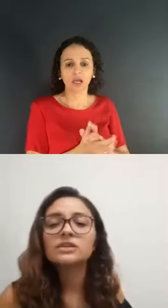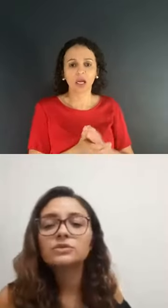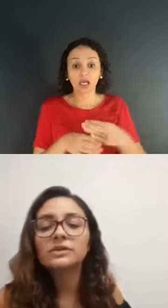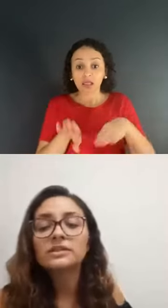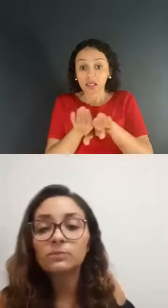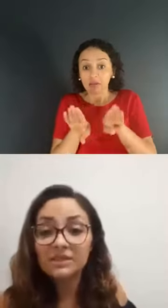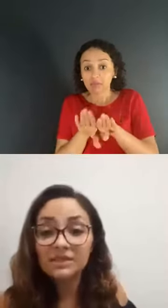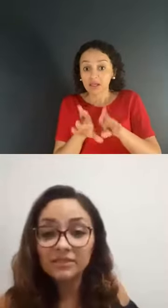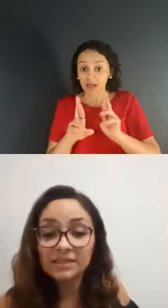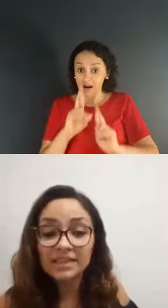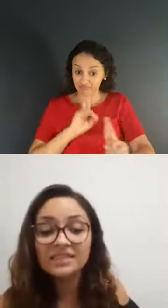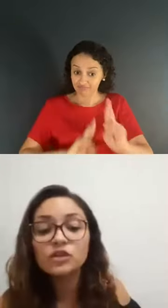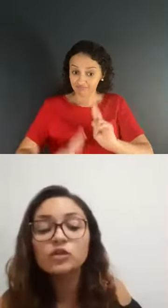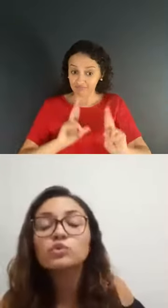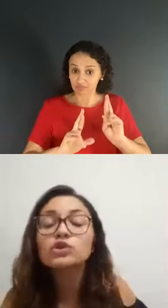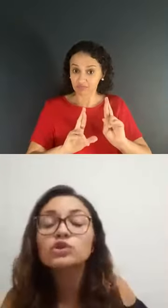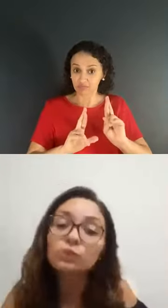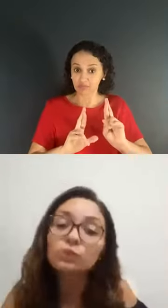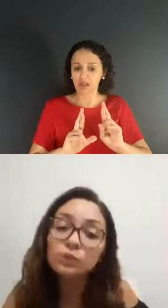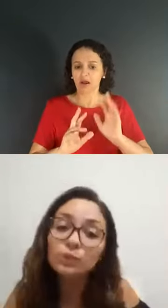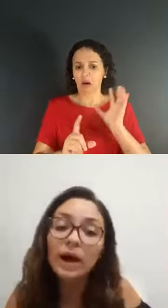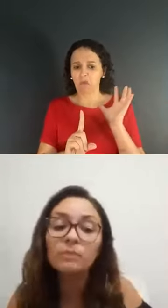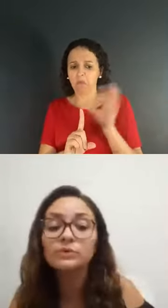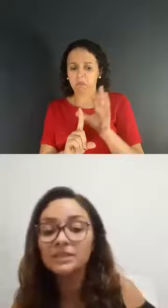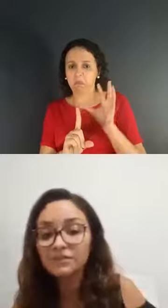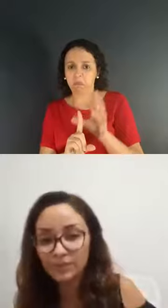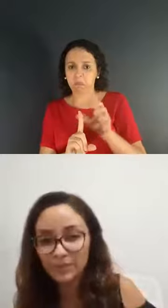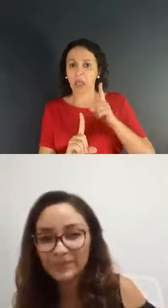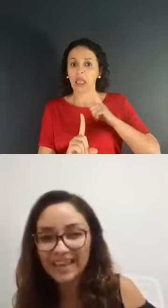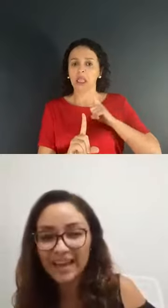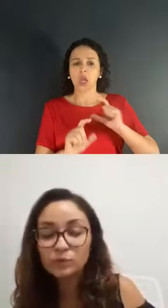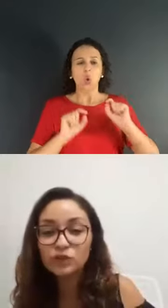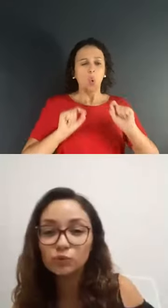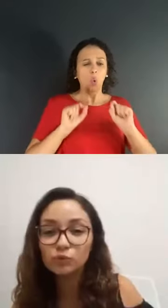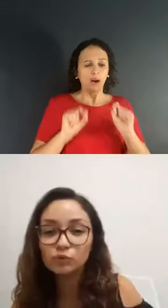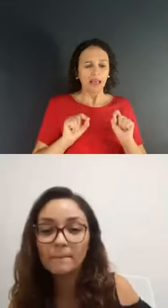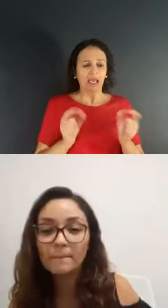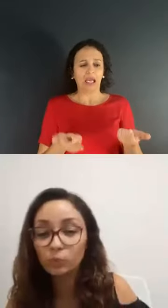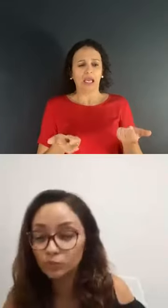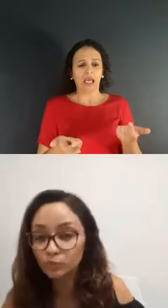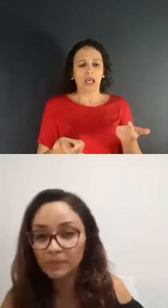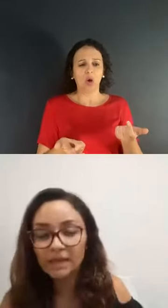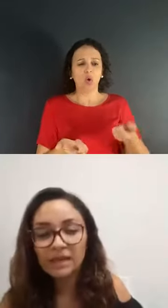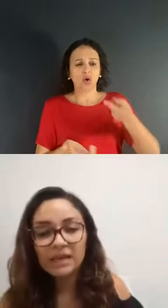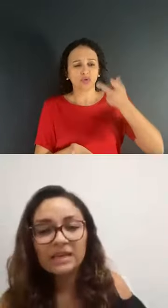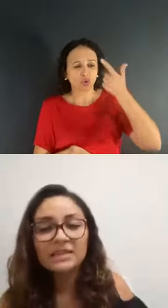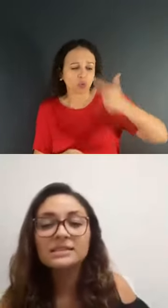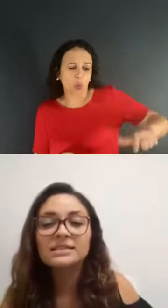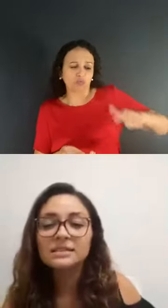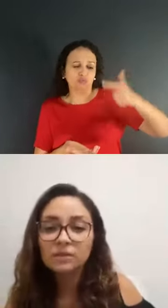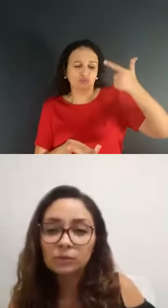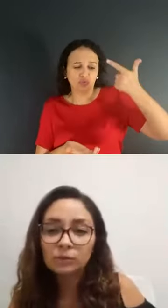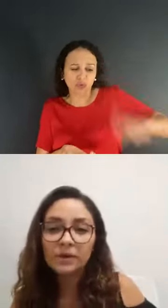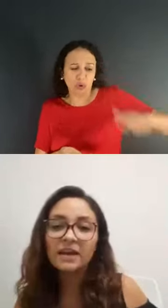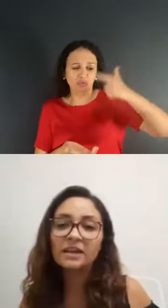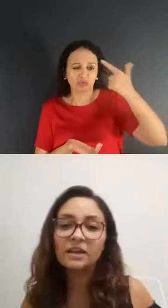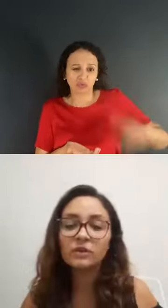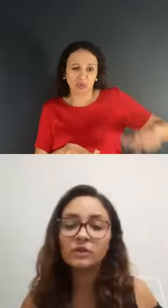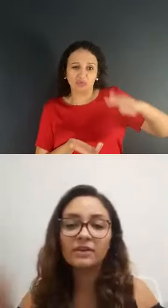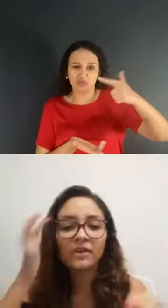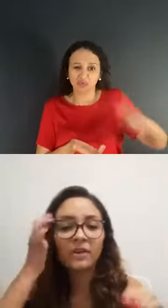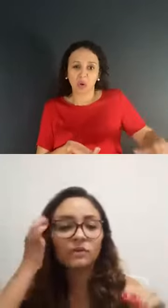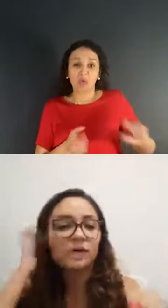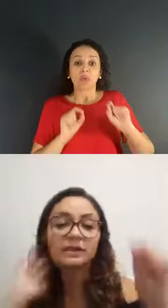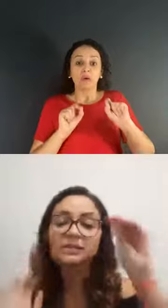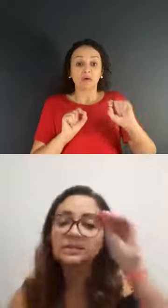das relações abusivas, existe um círculo abusivo, né? O círculo do abuso. E esse círculo,